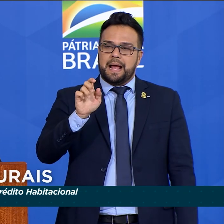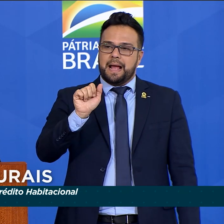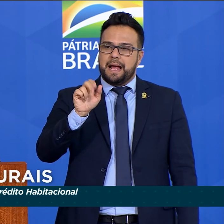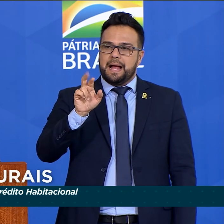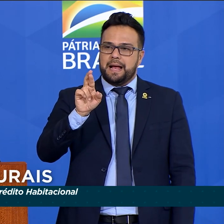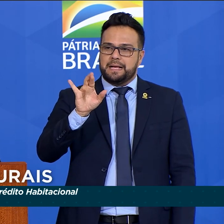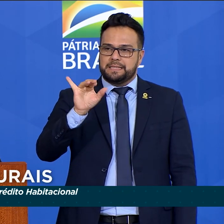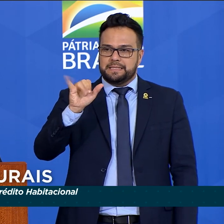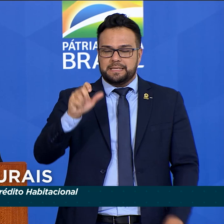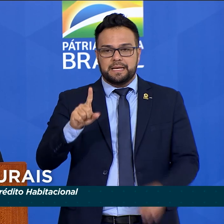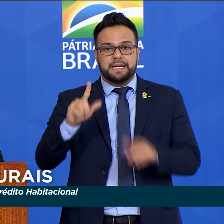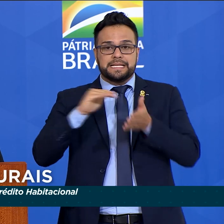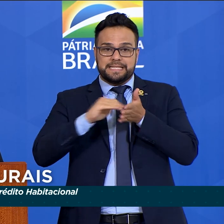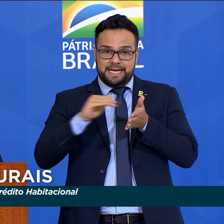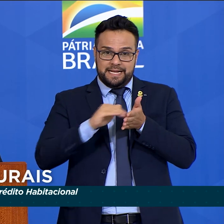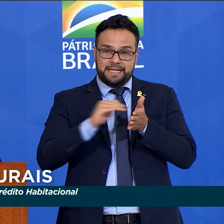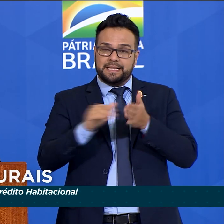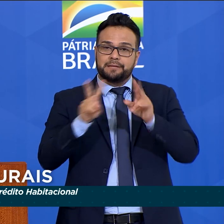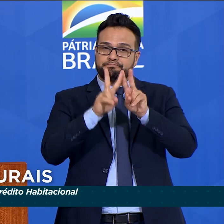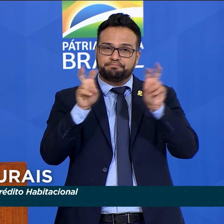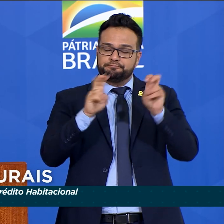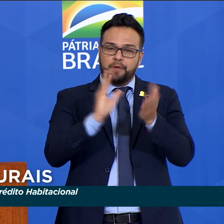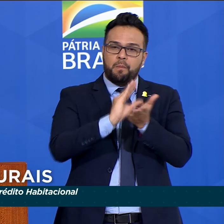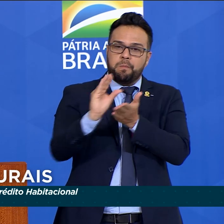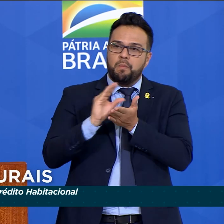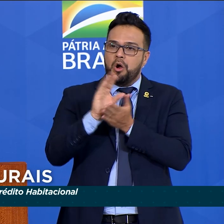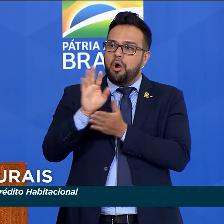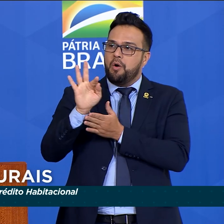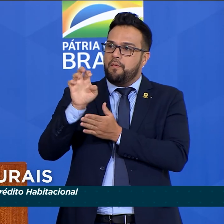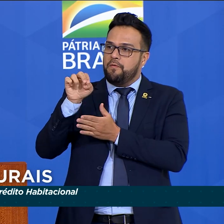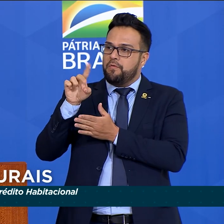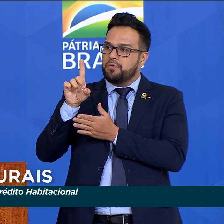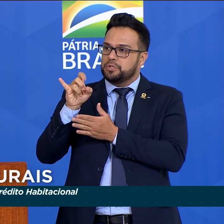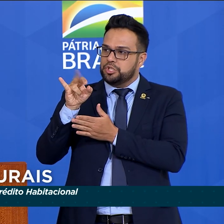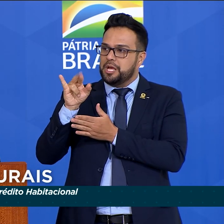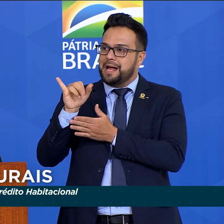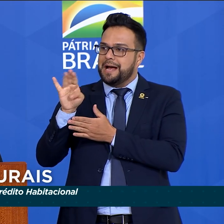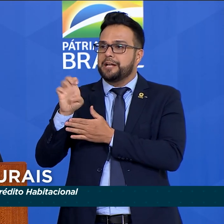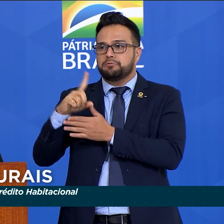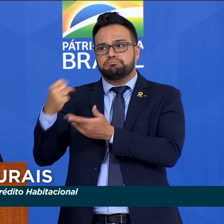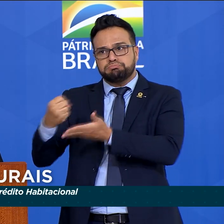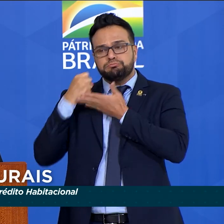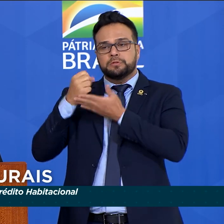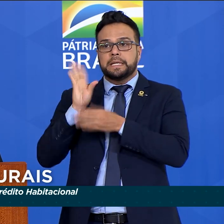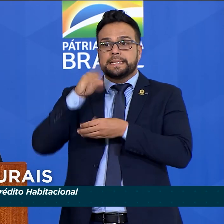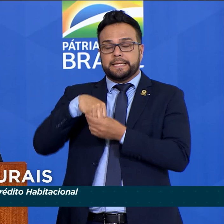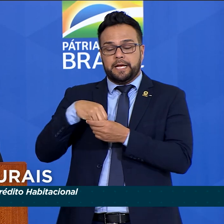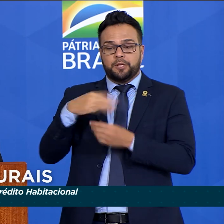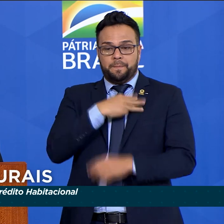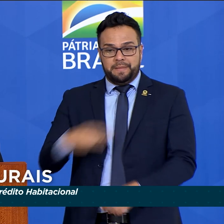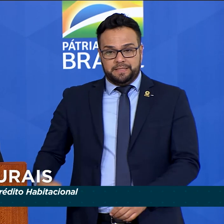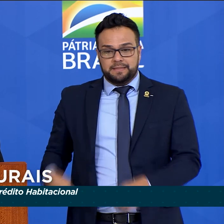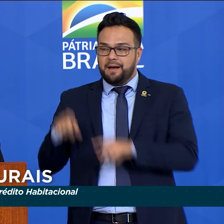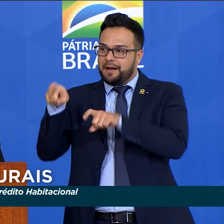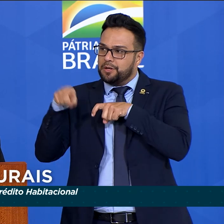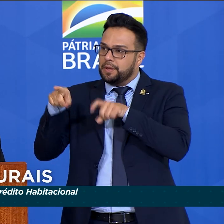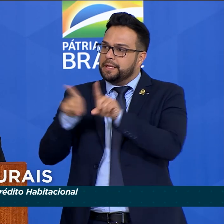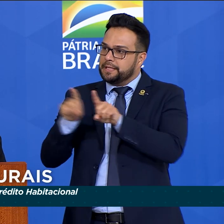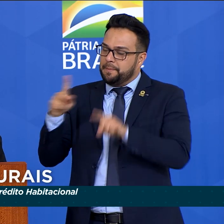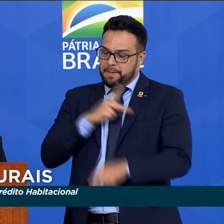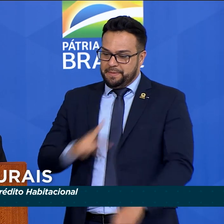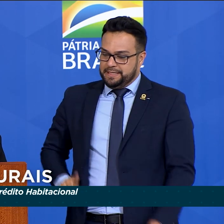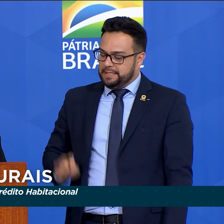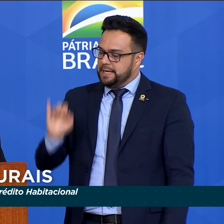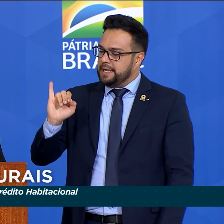secretário de Assuntos Fundiários, que muito tem me ajudado no Ministério da Agricultura, presidente do INCRA, Geraldo